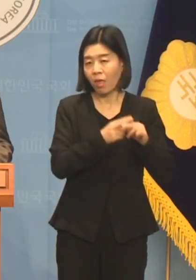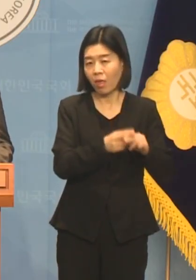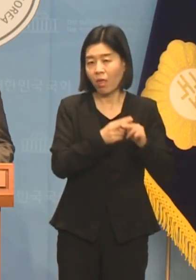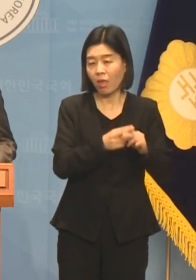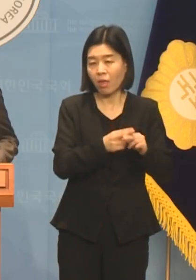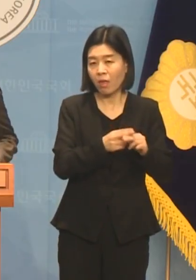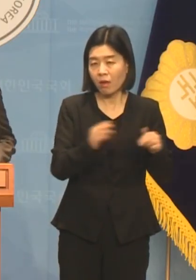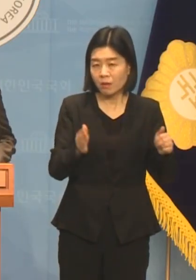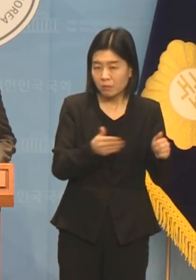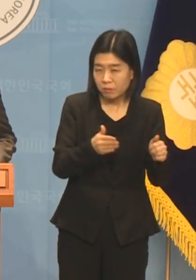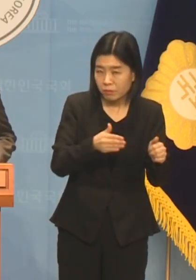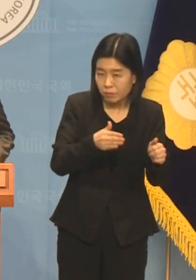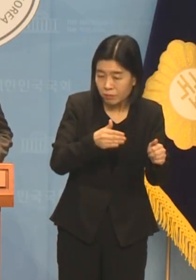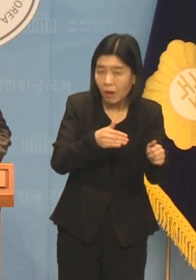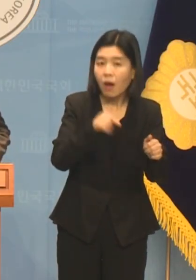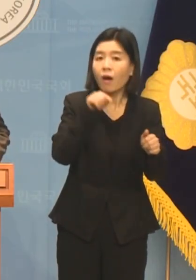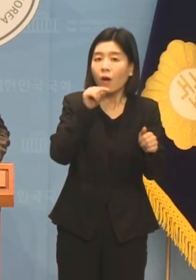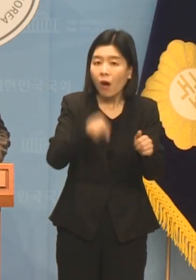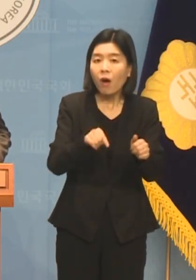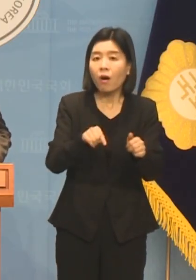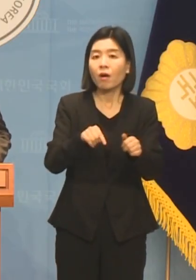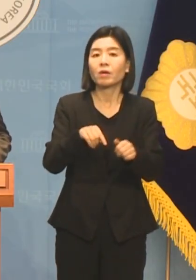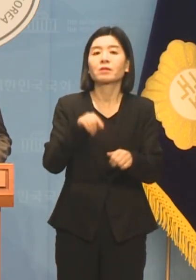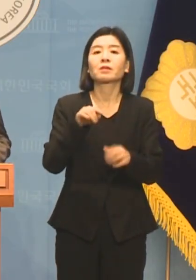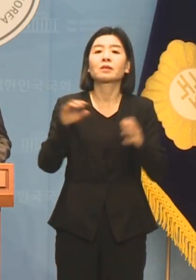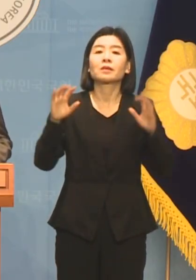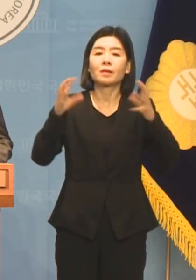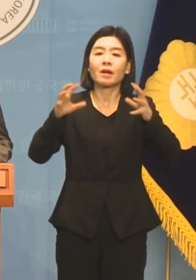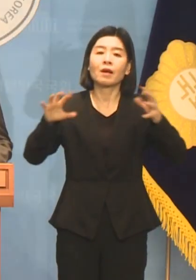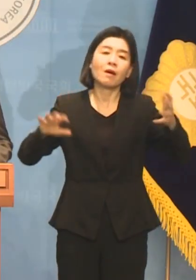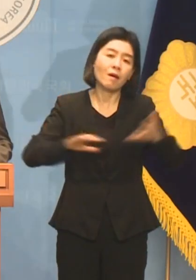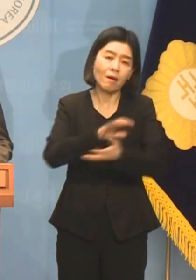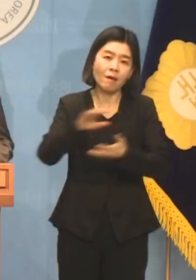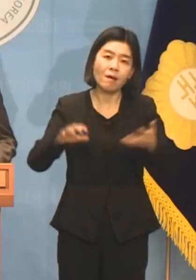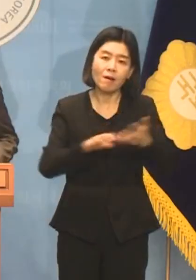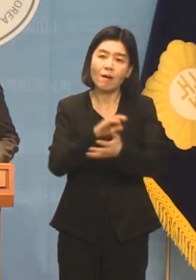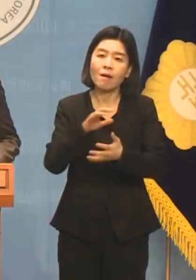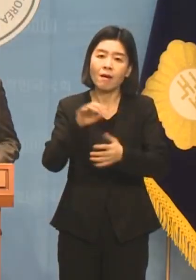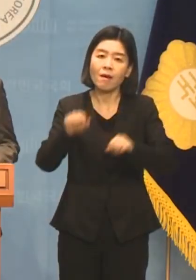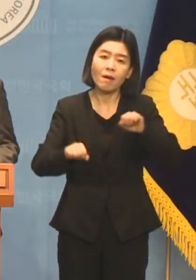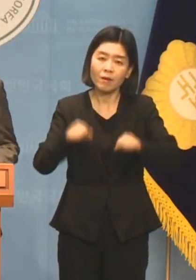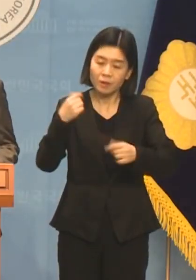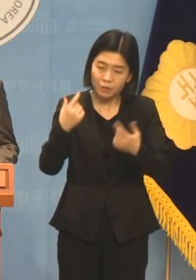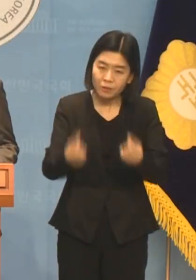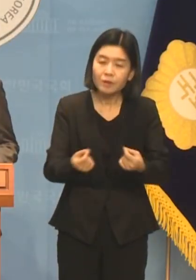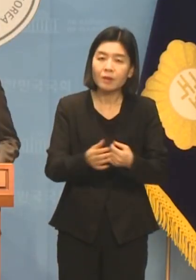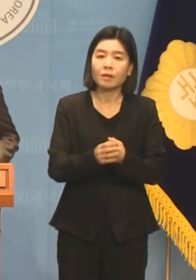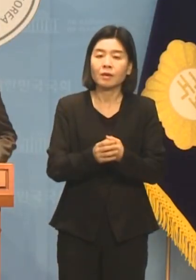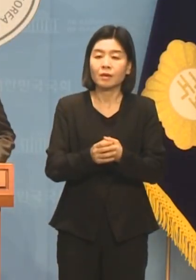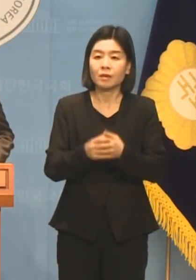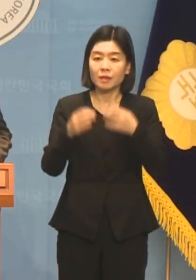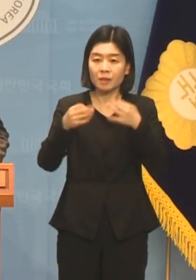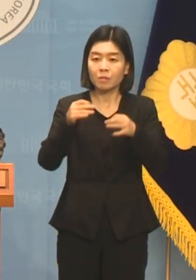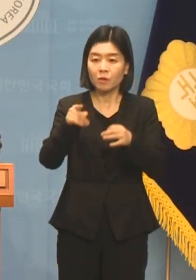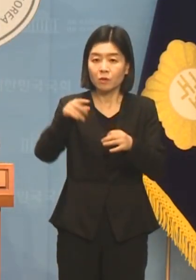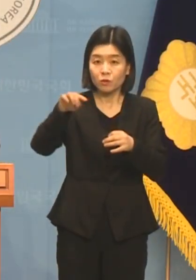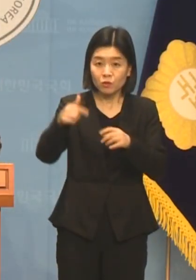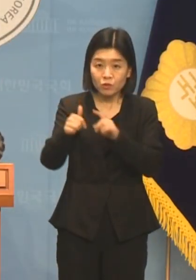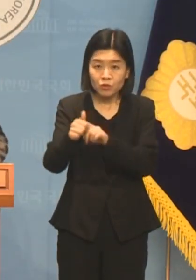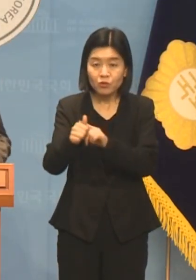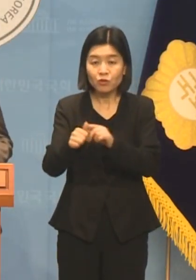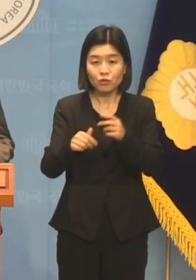획책하는 이것이 내란 행위가 아닌가. 결국 김어준 씨가 뉴스 공장장이 아니라 내란